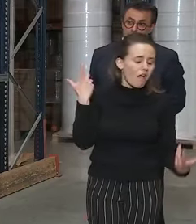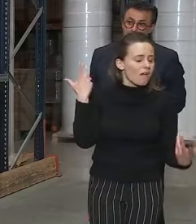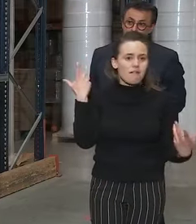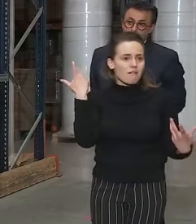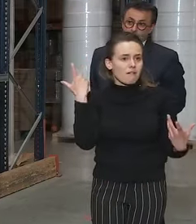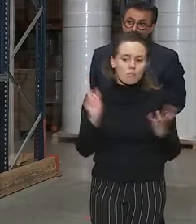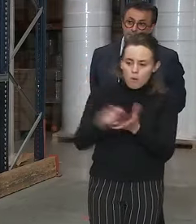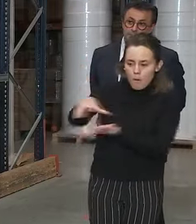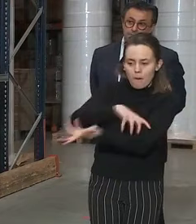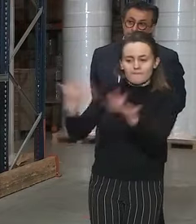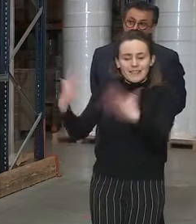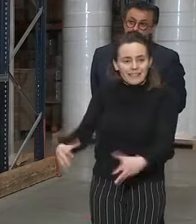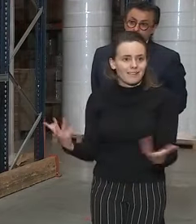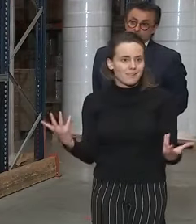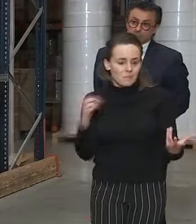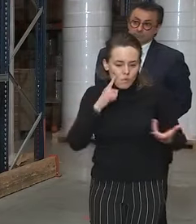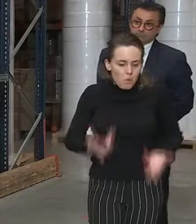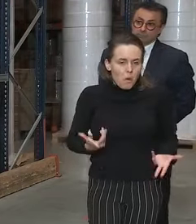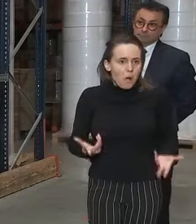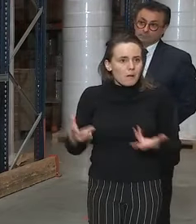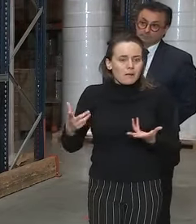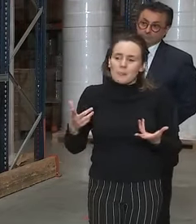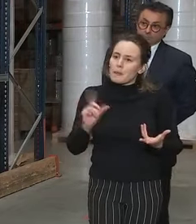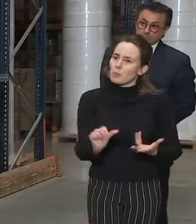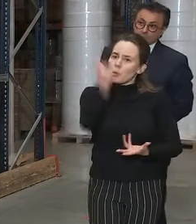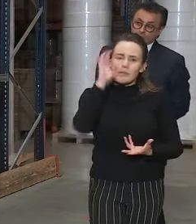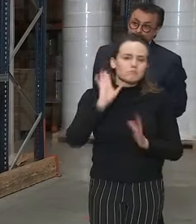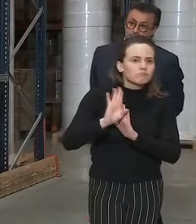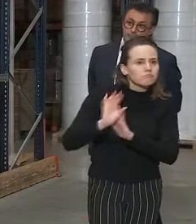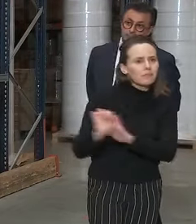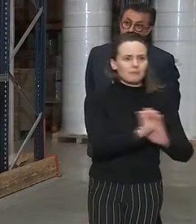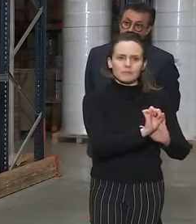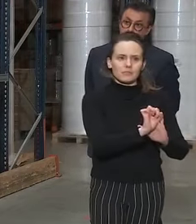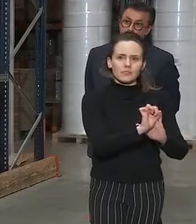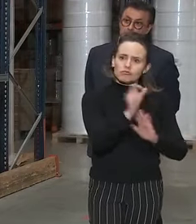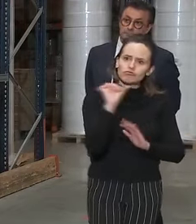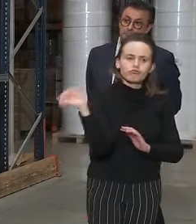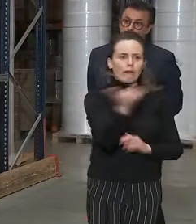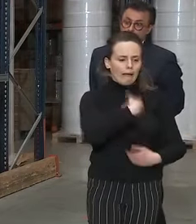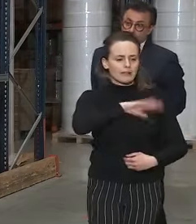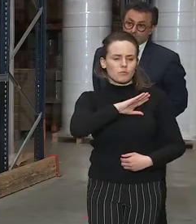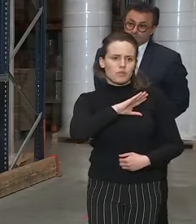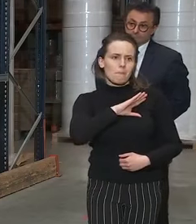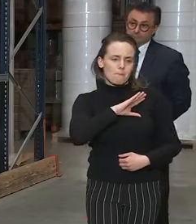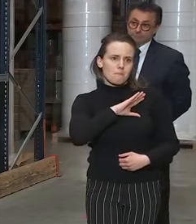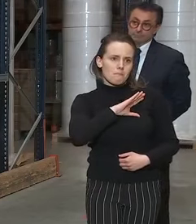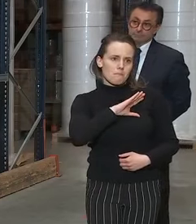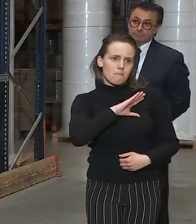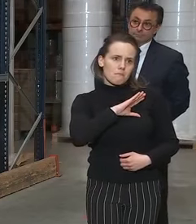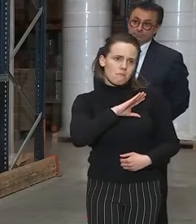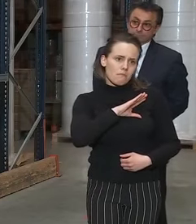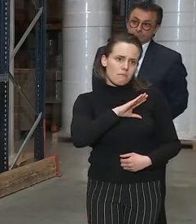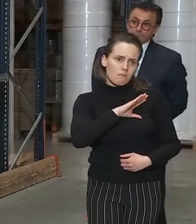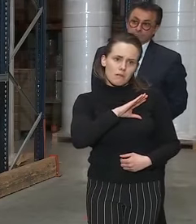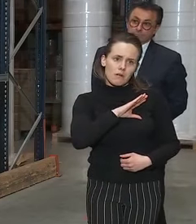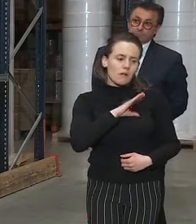Mais j'appelle d'abord à la dignité et à l'esprit de responsabilité celles et ceux qui construisent